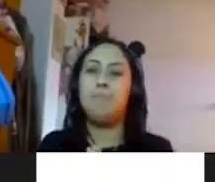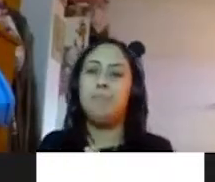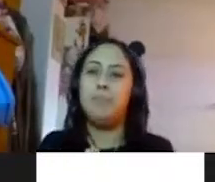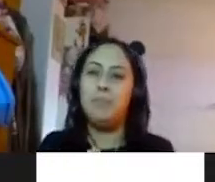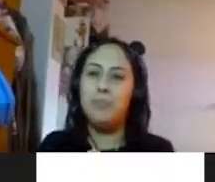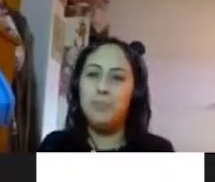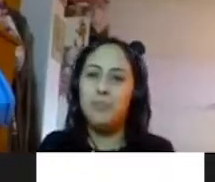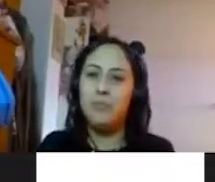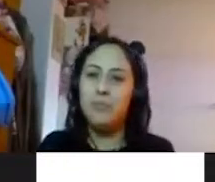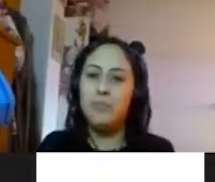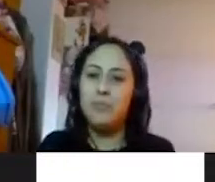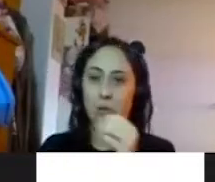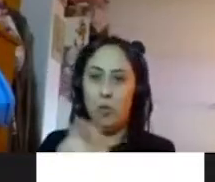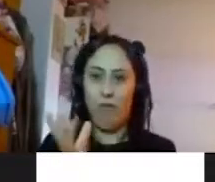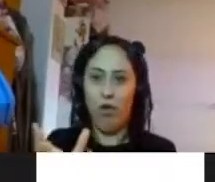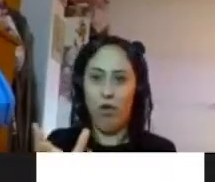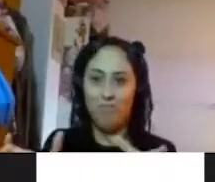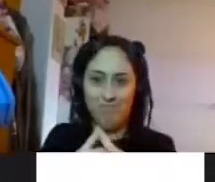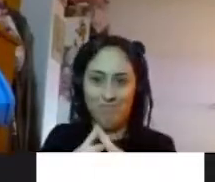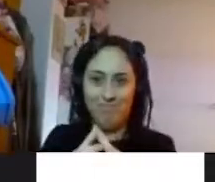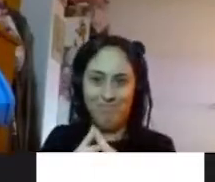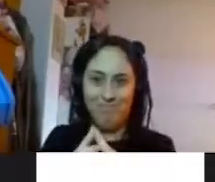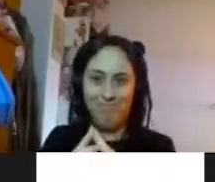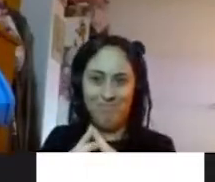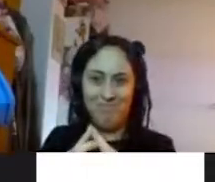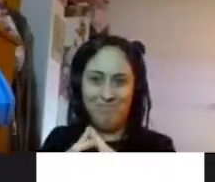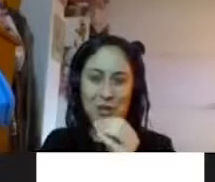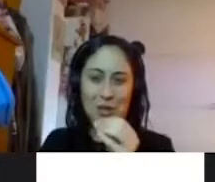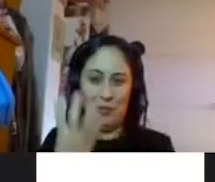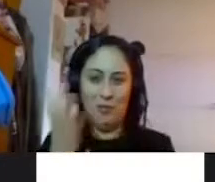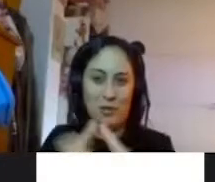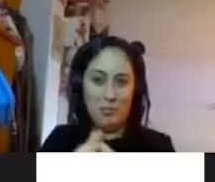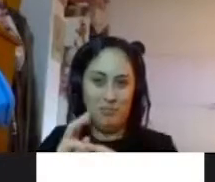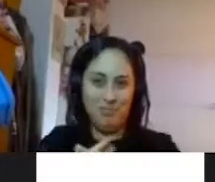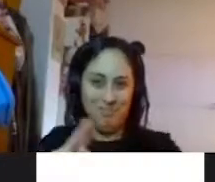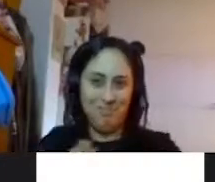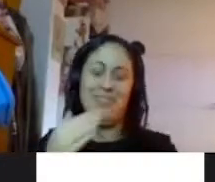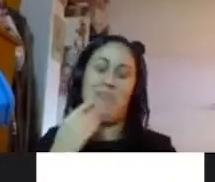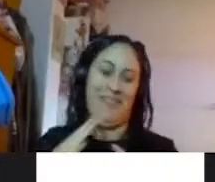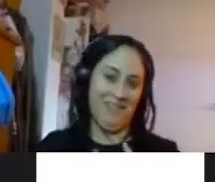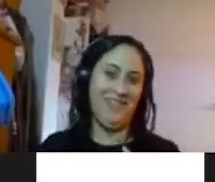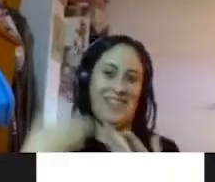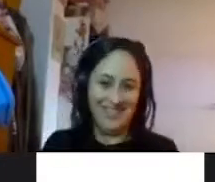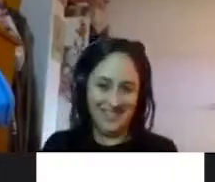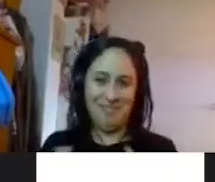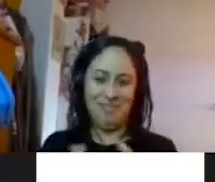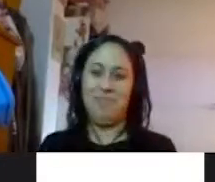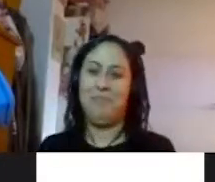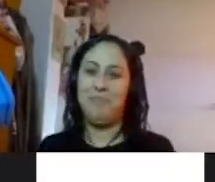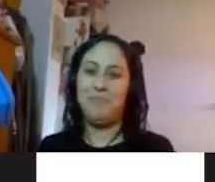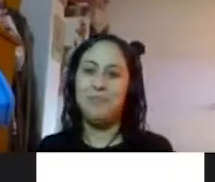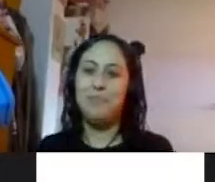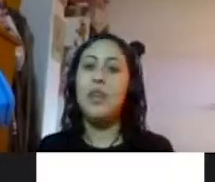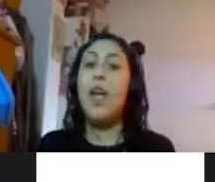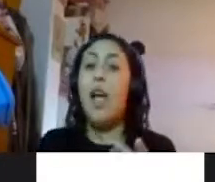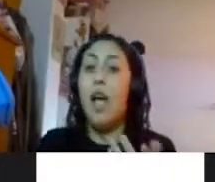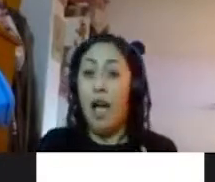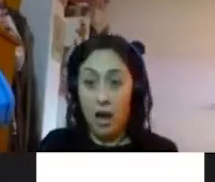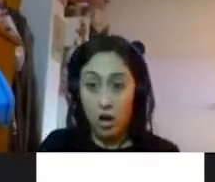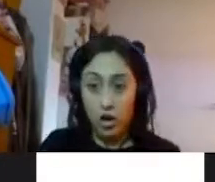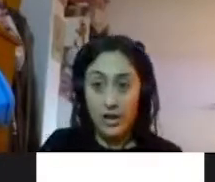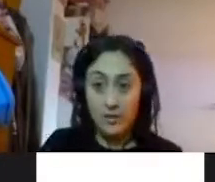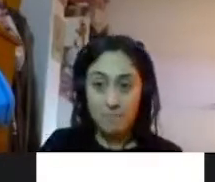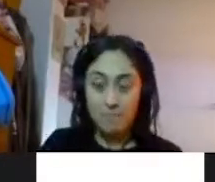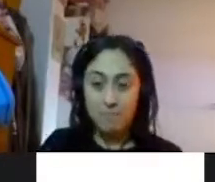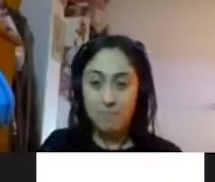el nuevo equipo que están armando. Así que felicitaciones. Vamos a darle paso a nuestras